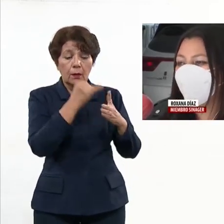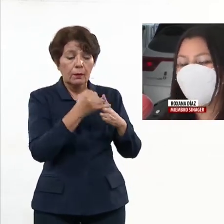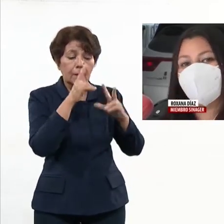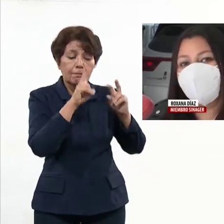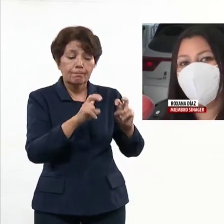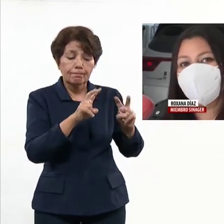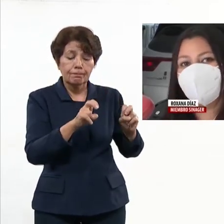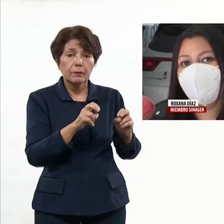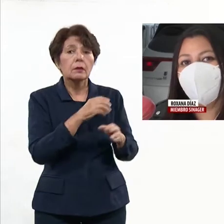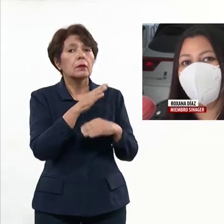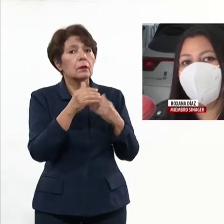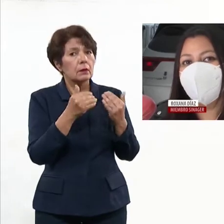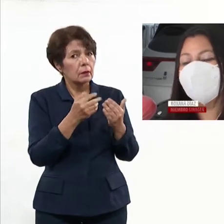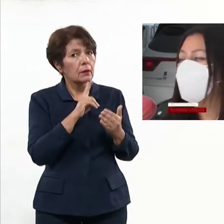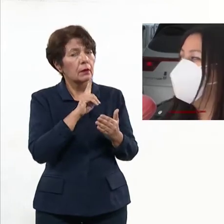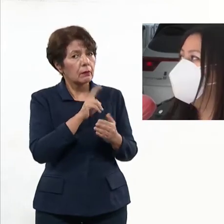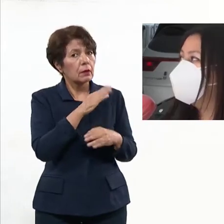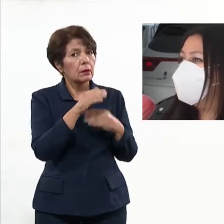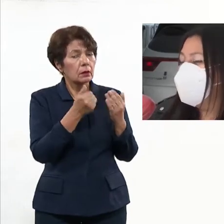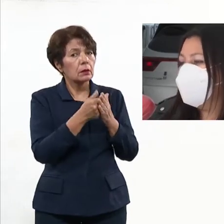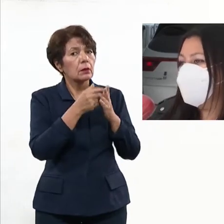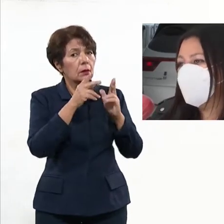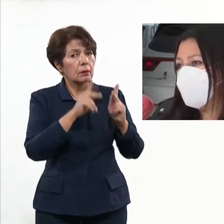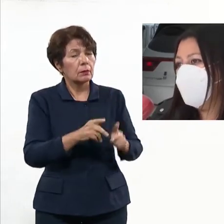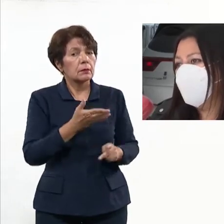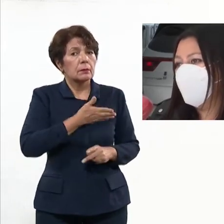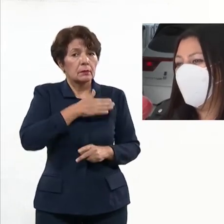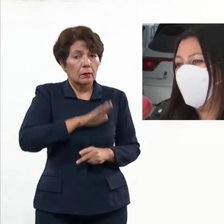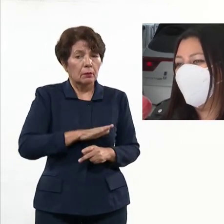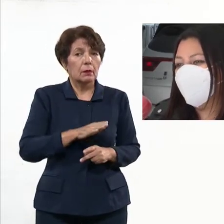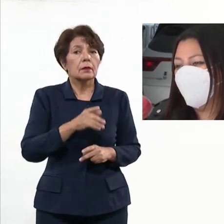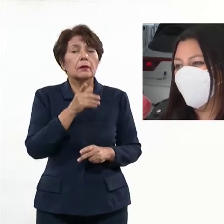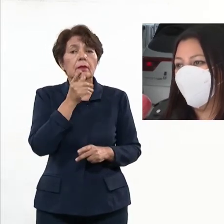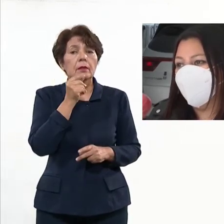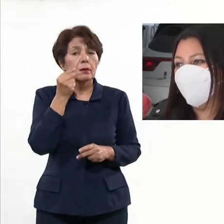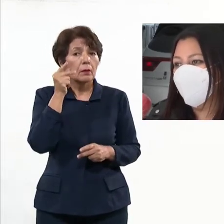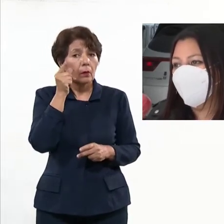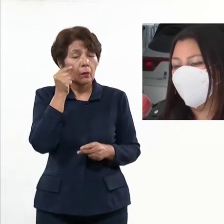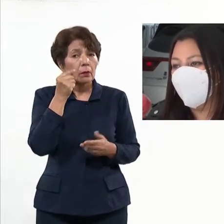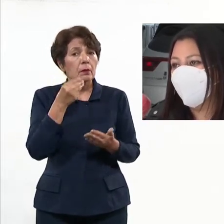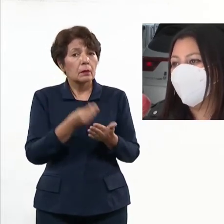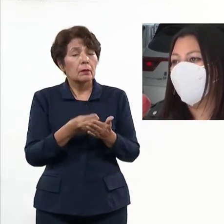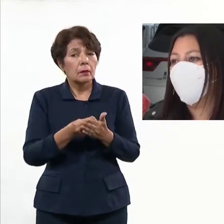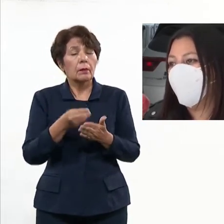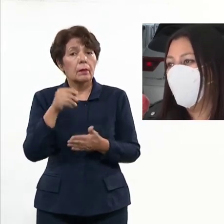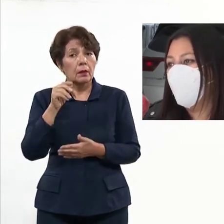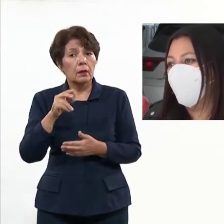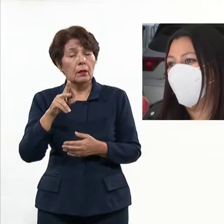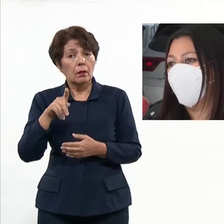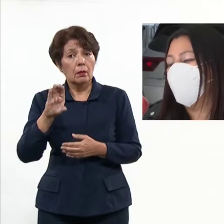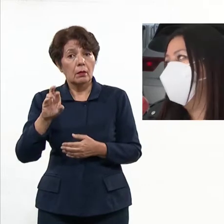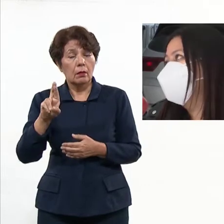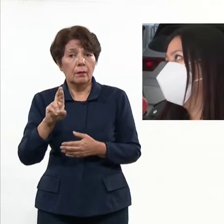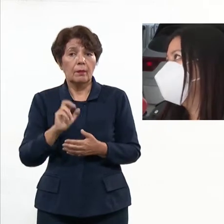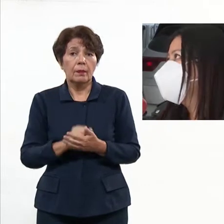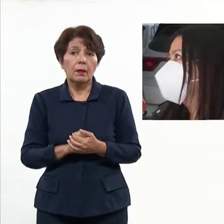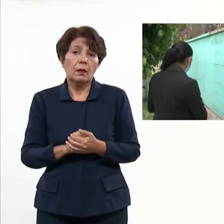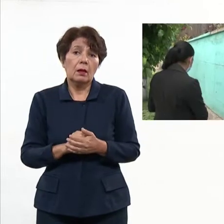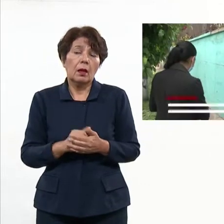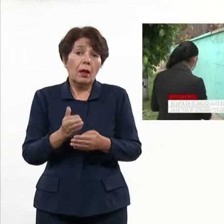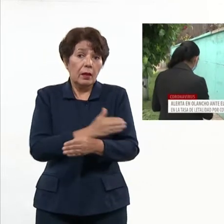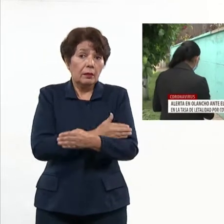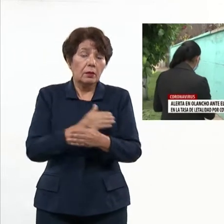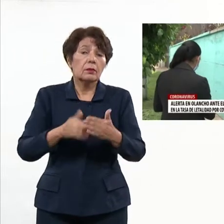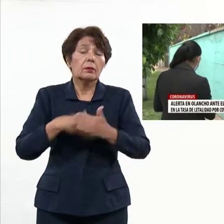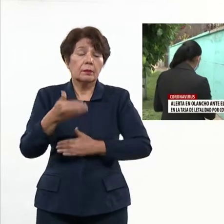verificar que todas estas muertes tengan pruebas de pcr ella sea tomadas durante estas personas recibe atención médica o de forma pues morphing